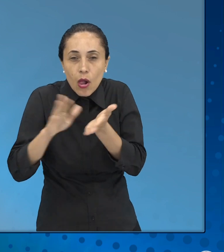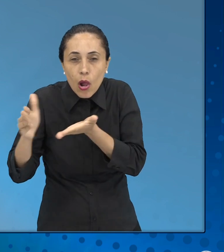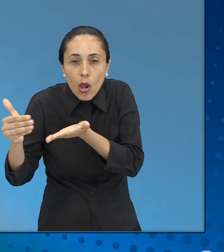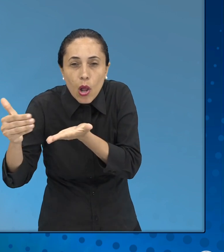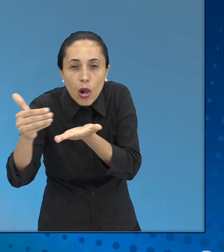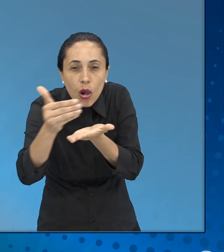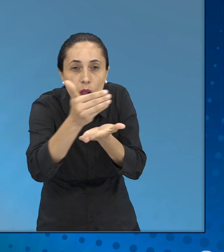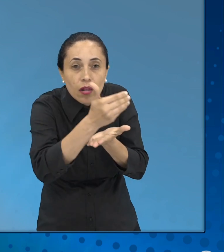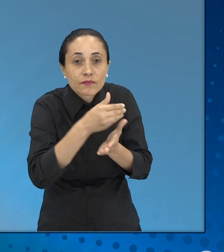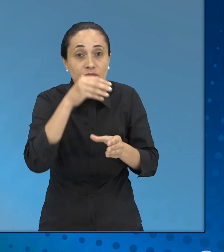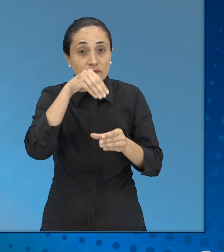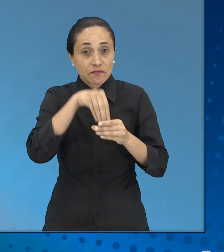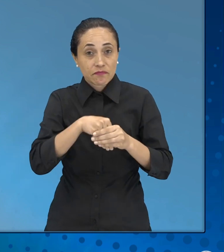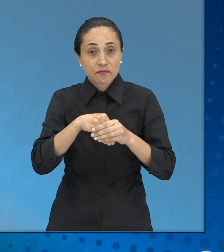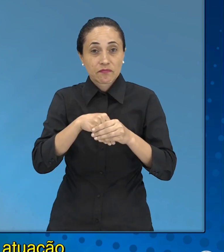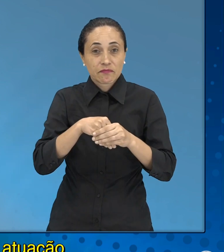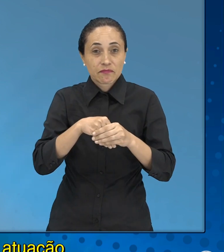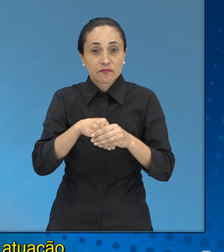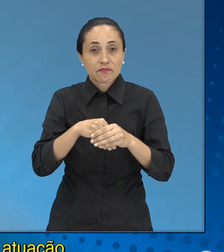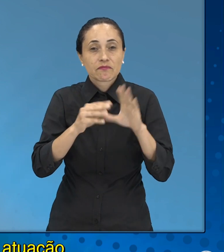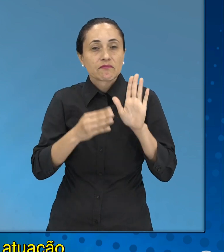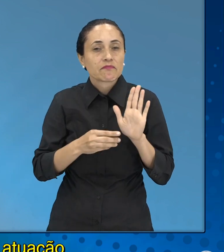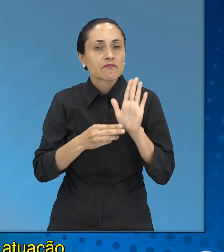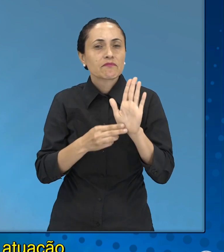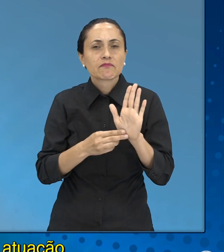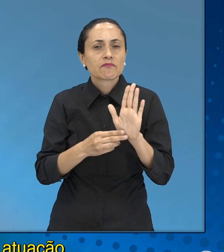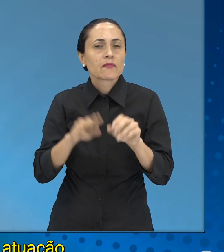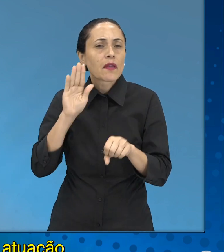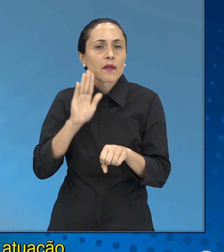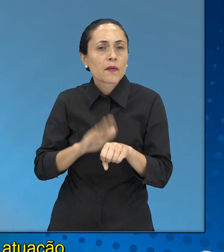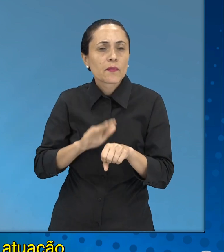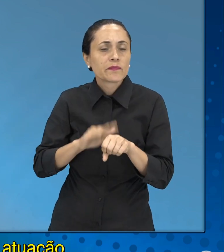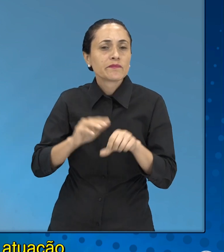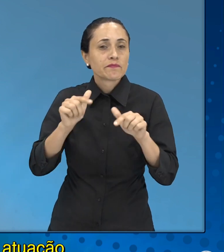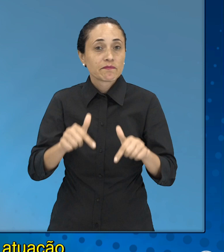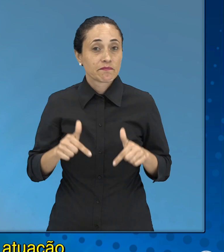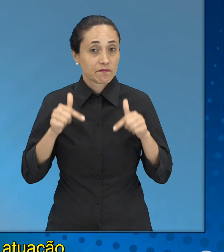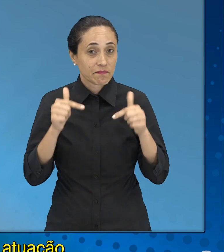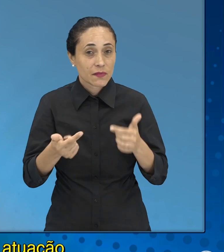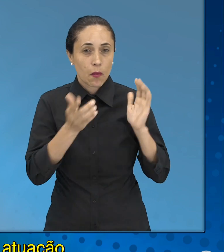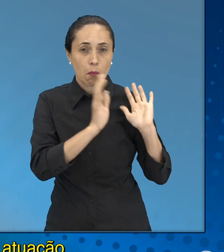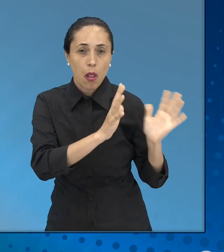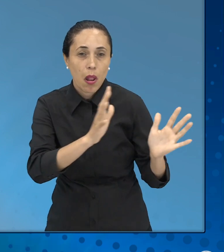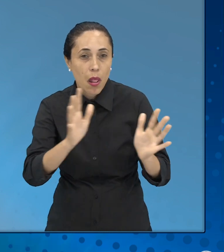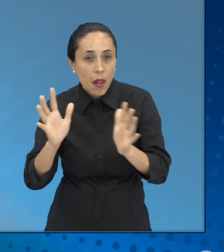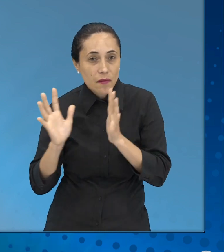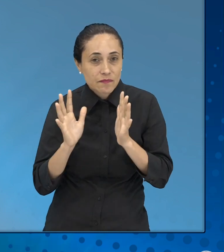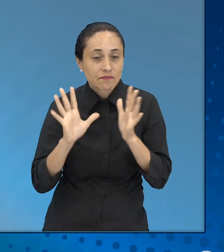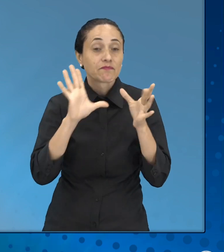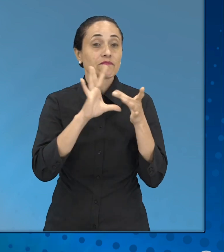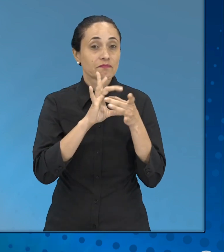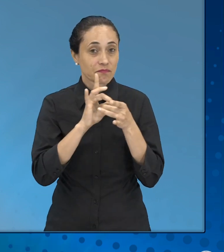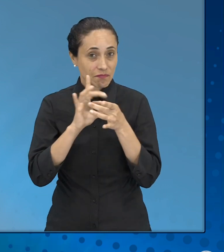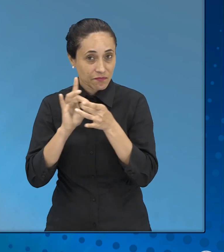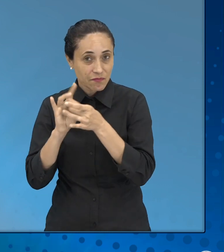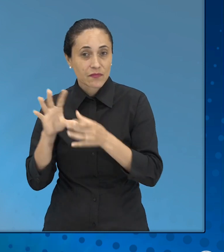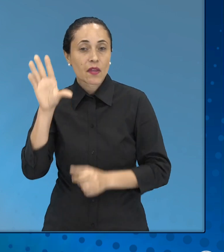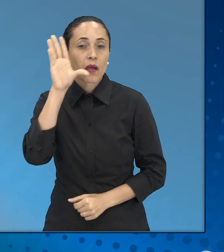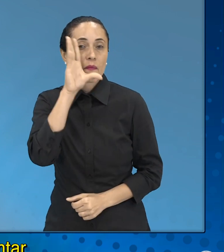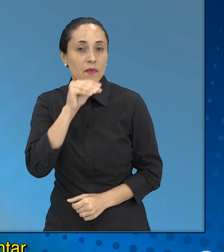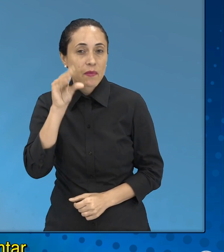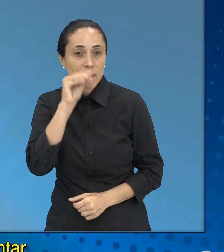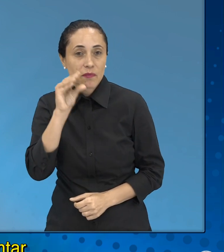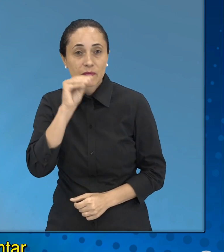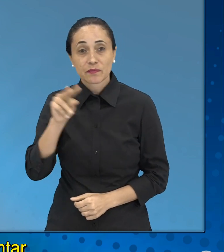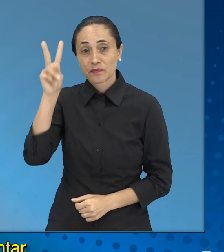Nas análises que se debruçaram sobre a minha própria atuação enquanto intérprete de Libras no contexto de contação de